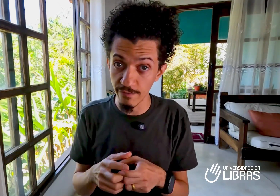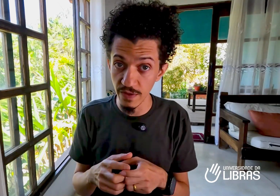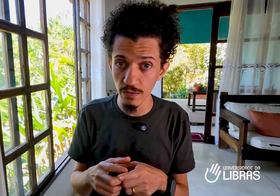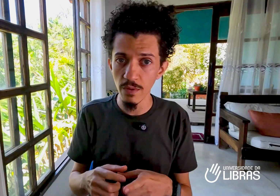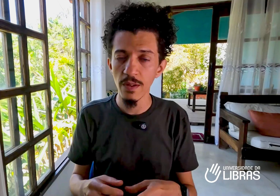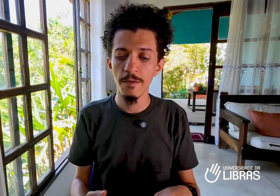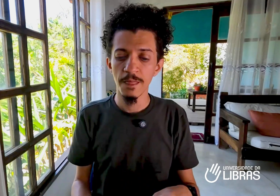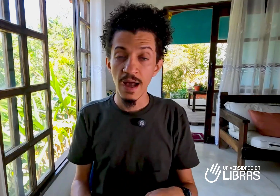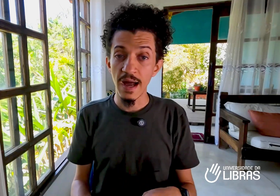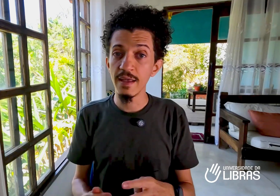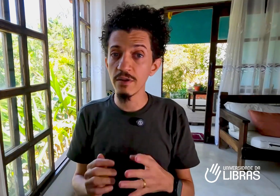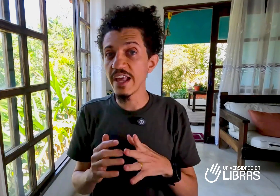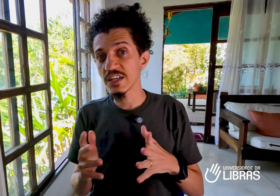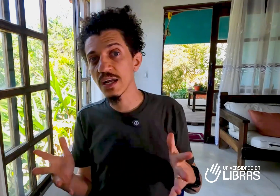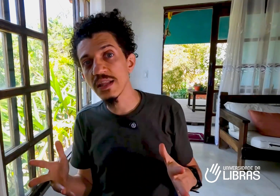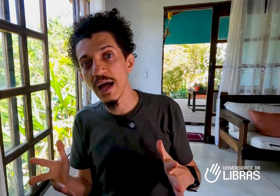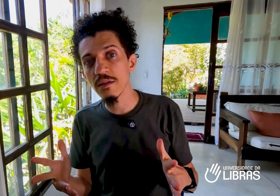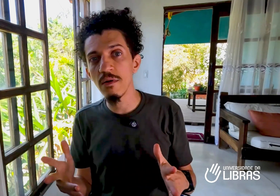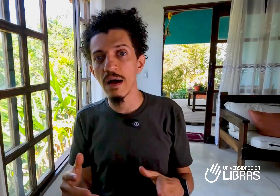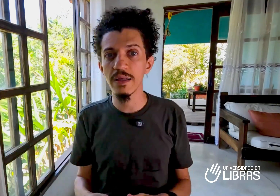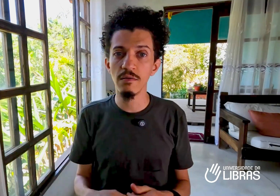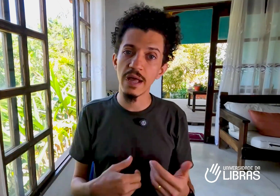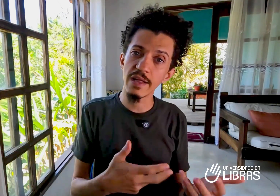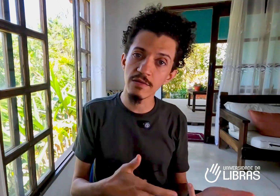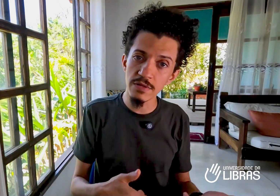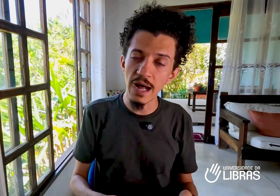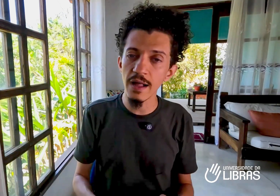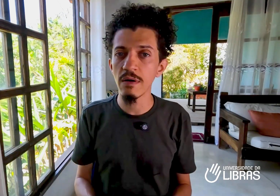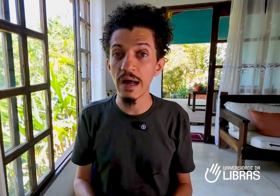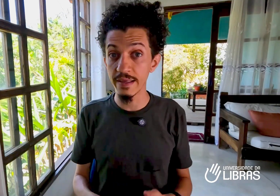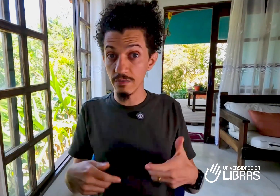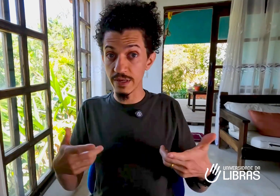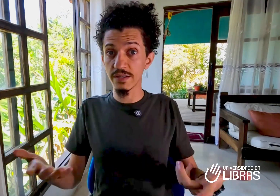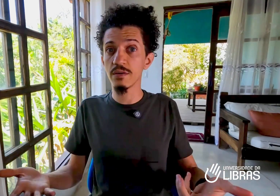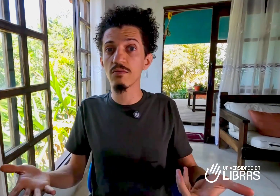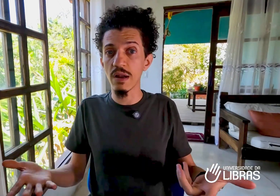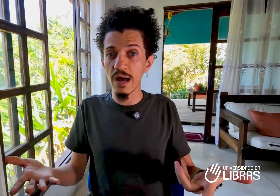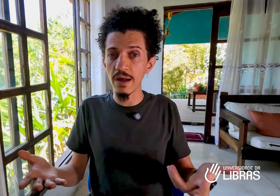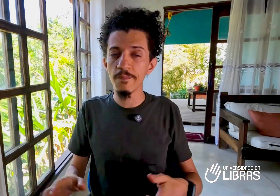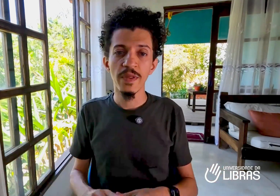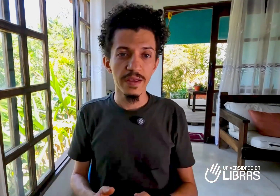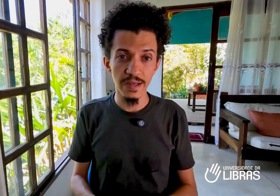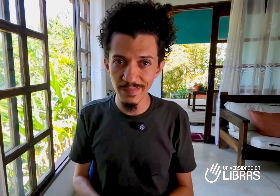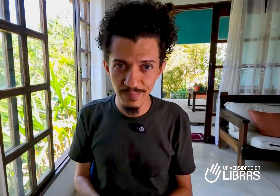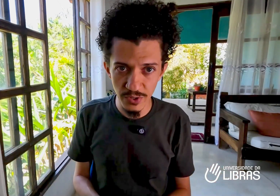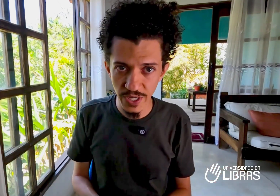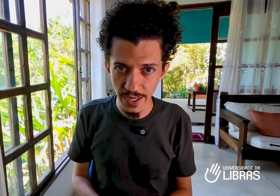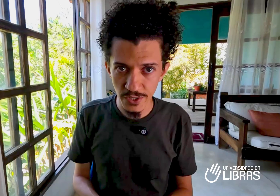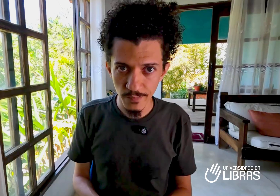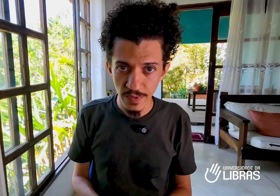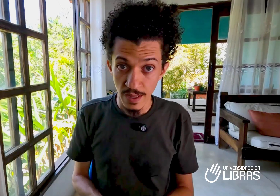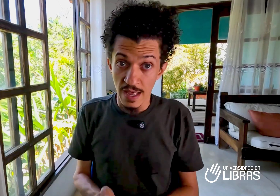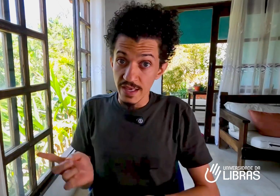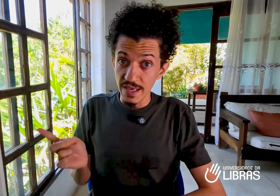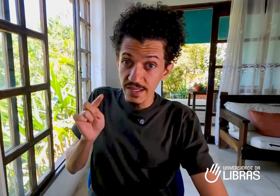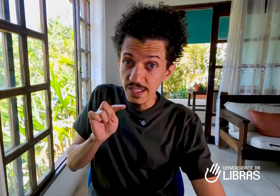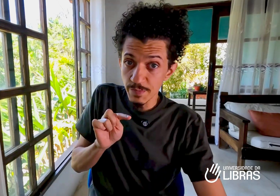fino, aquilo que é achatado, aquilo que é arredondado, aquilo que é circular e assim por diante. E as expressões